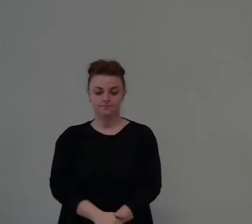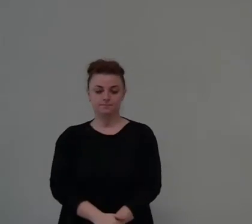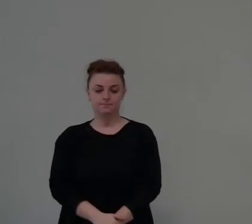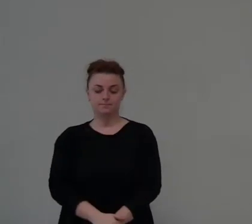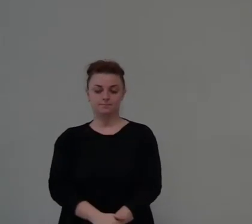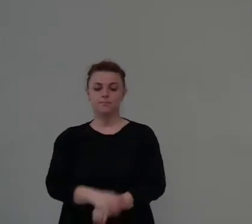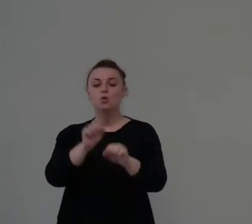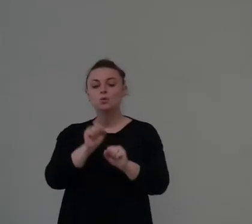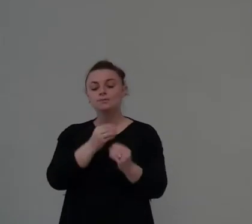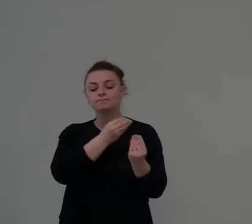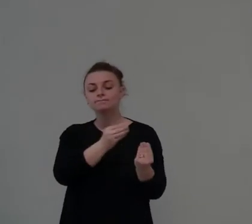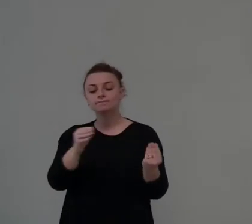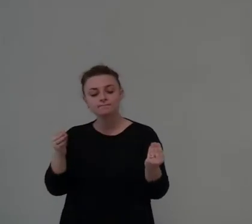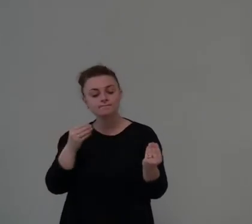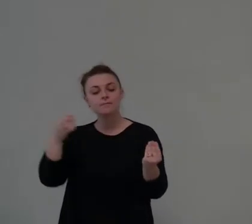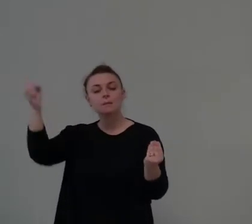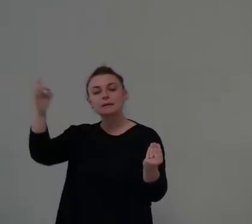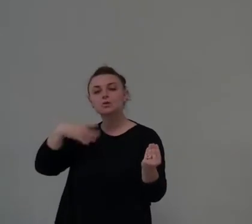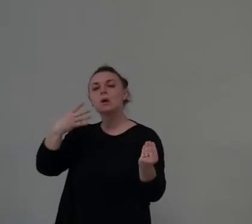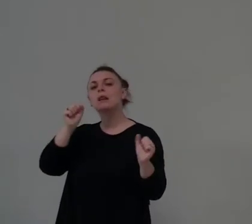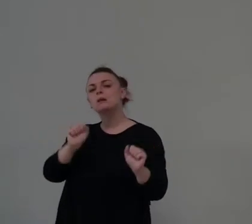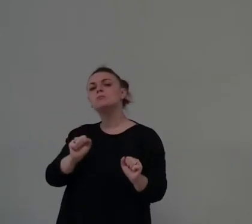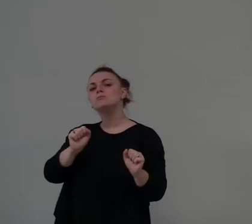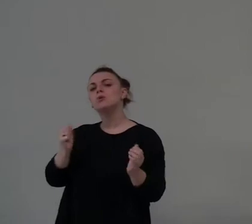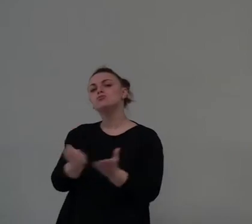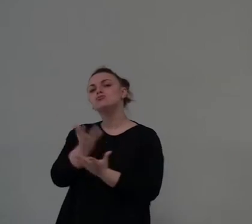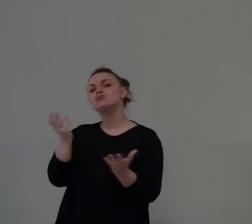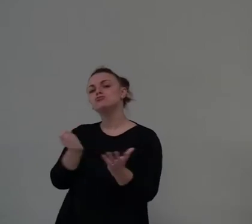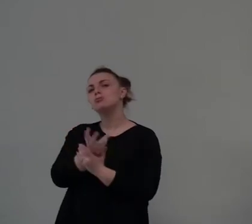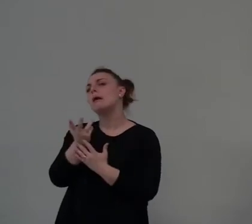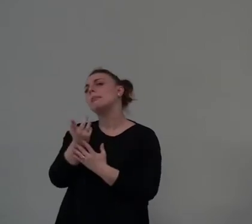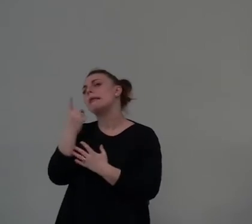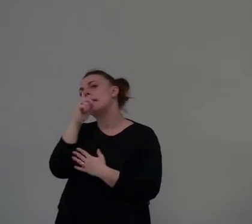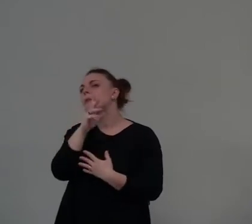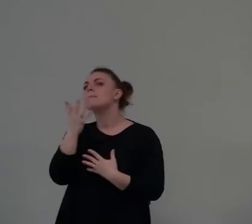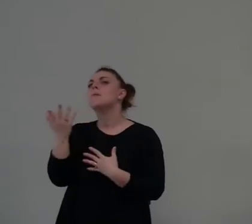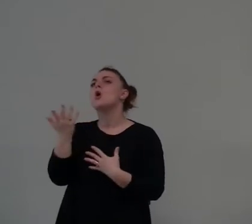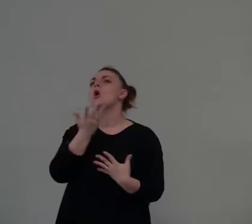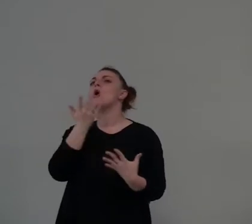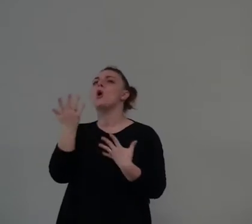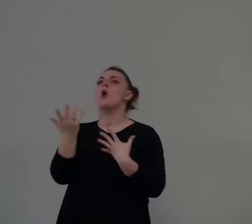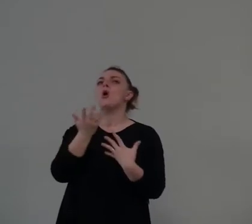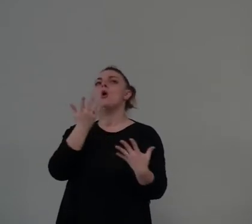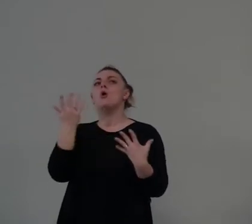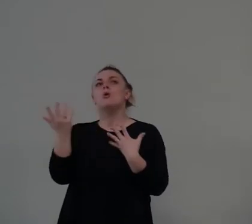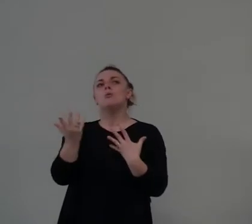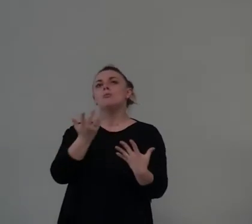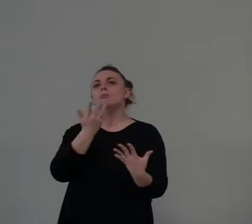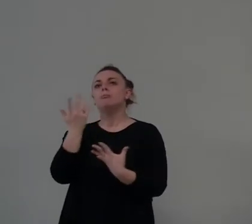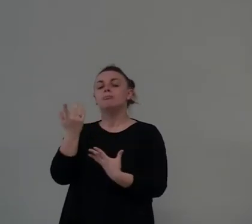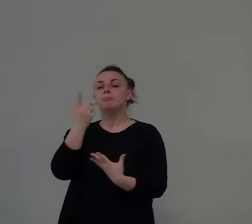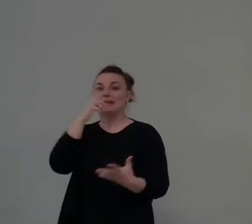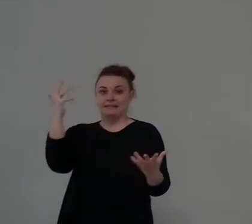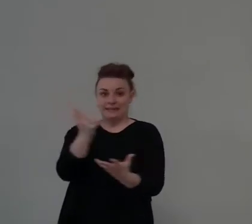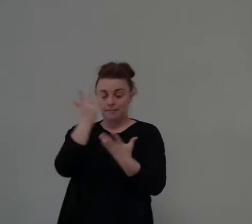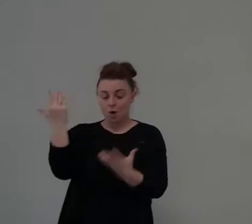Praticare le discipline spirituali qualche volta ti porta alle esperienze mistiche. Paolo, folgorato sulla via di